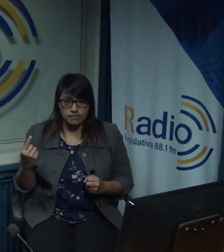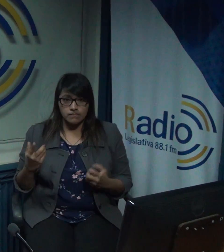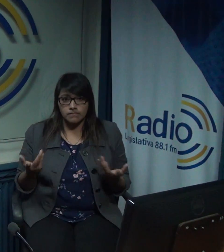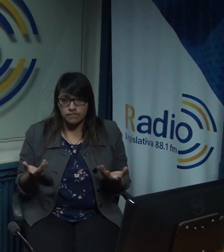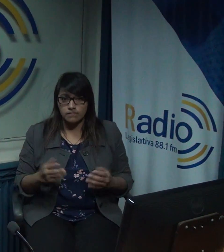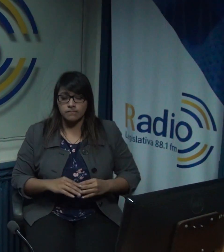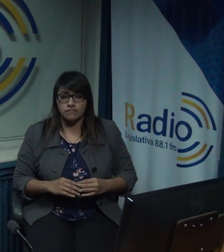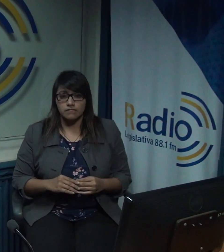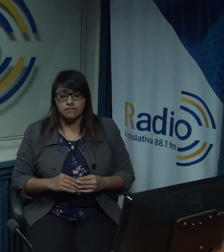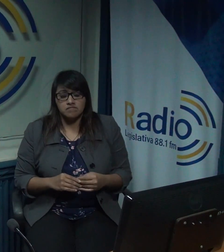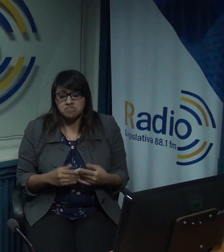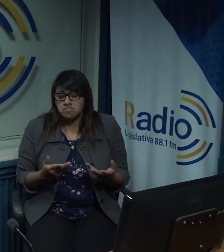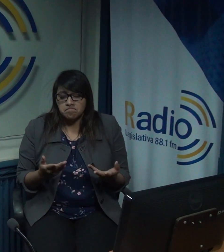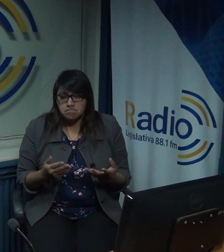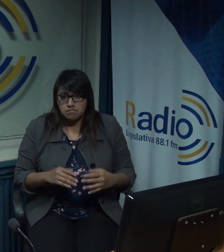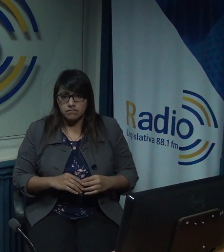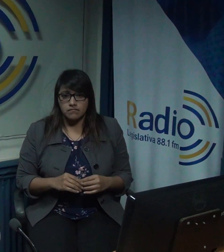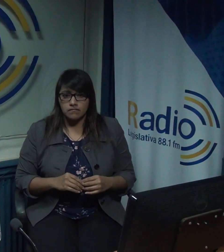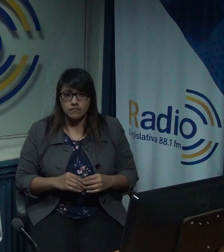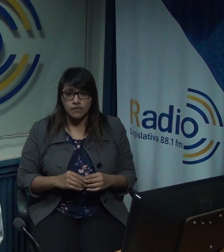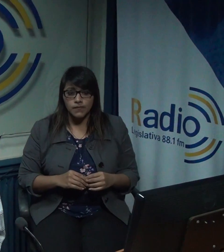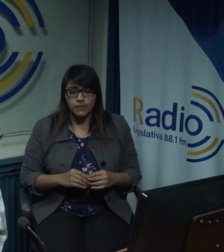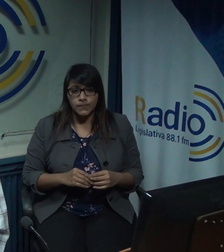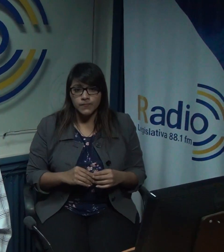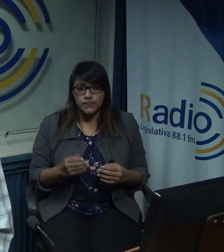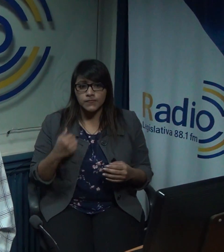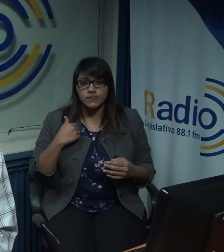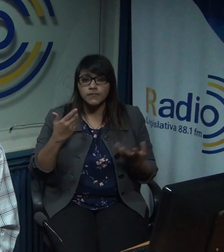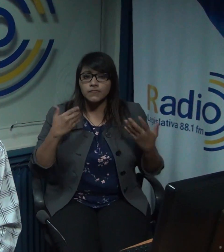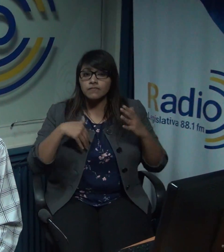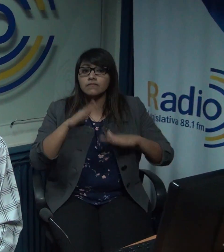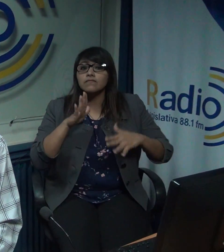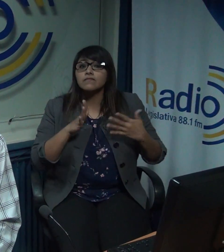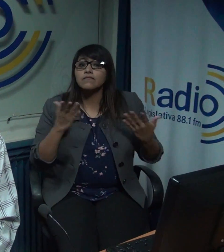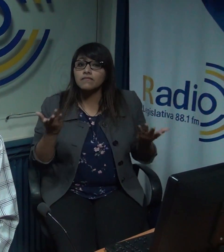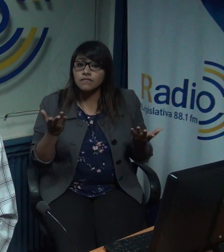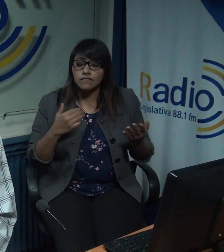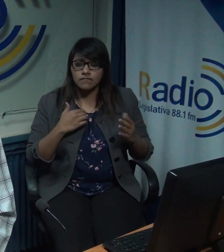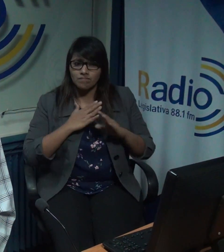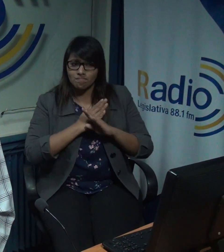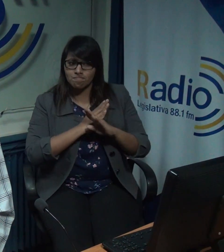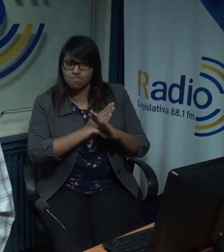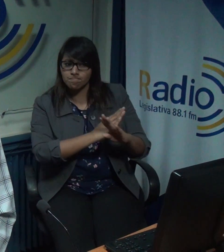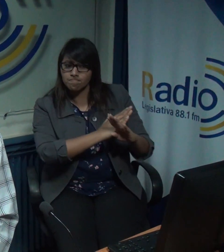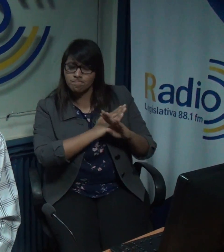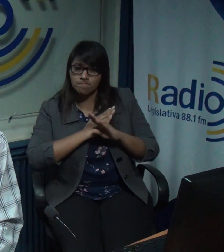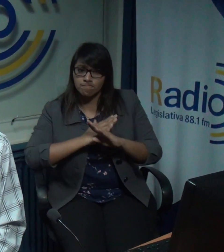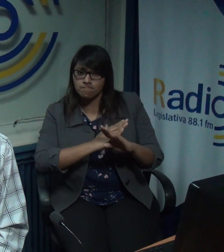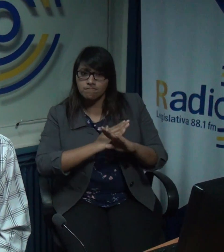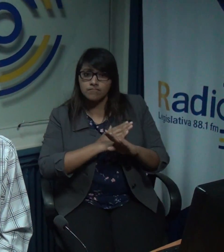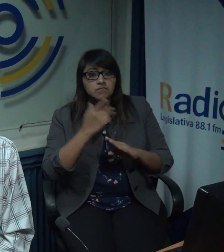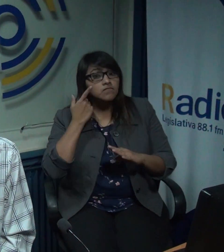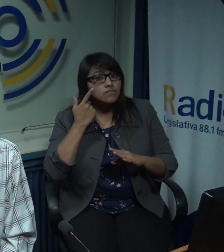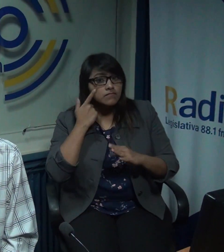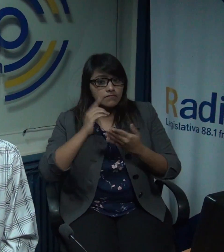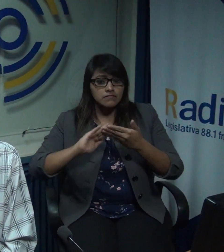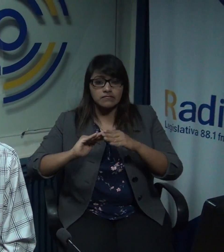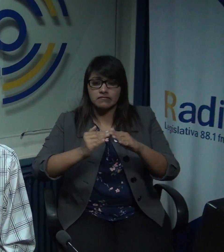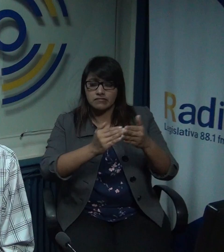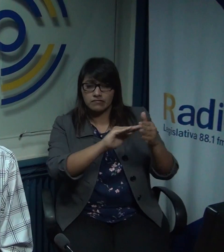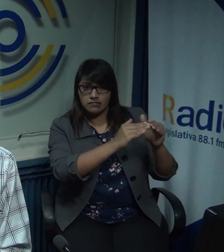Entonces, lo que hacen pues enfrascarse en un sobreproteccionismo en los cantones, en